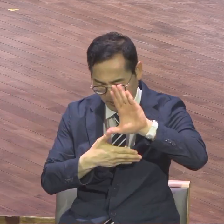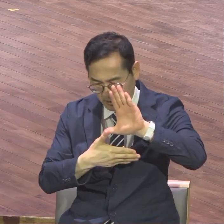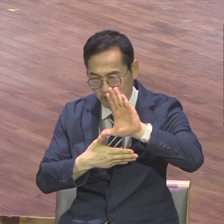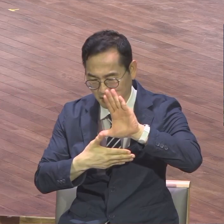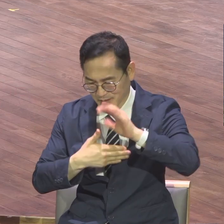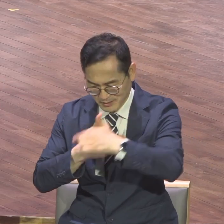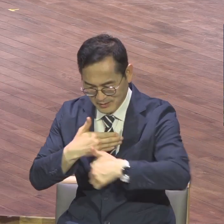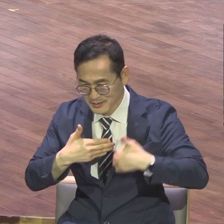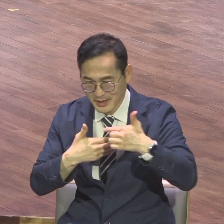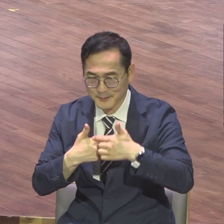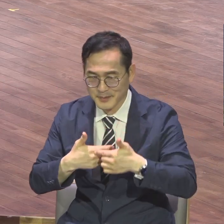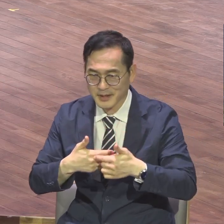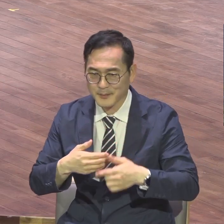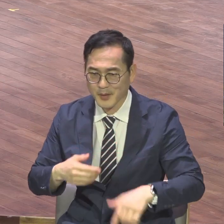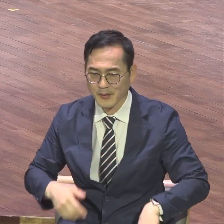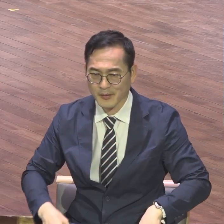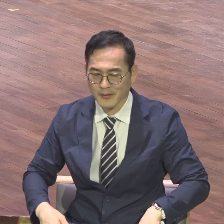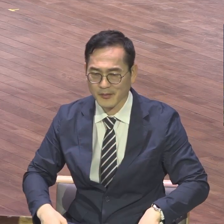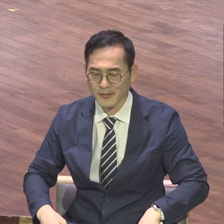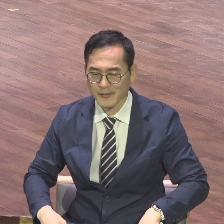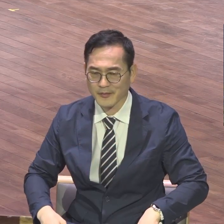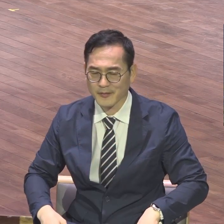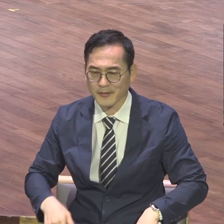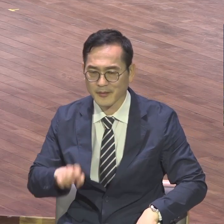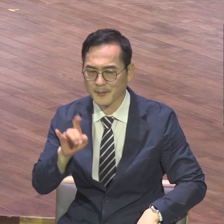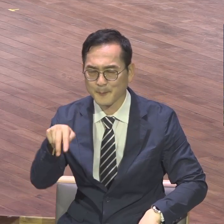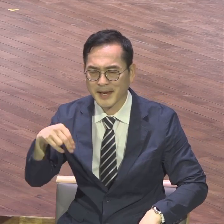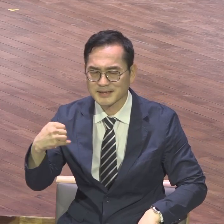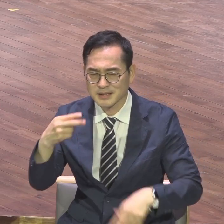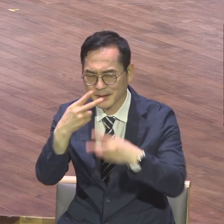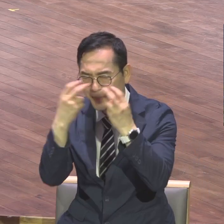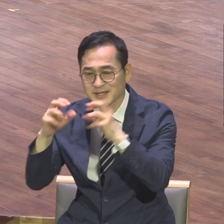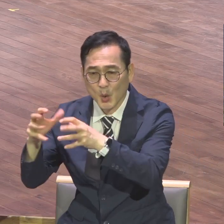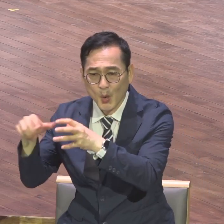멕시코에서 도저히 이해가 안 돼.